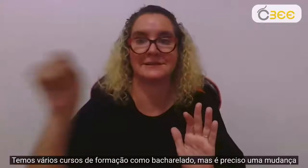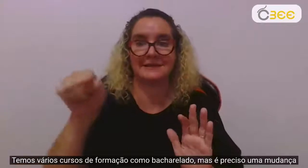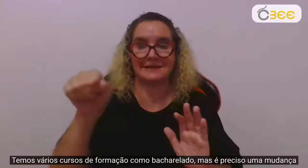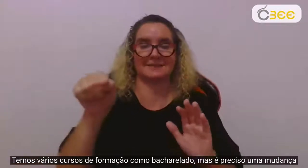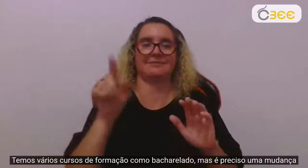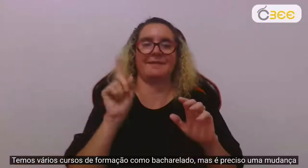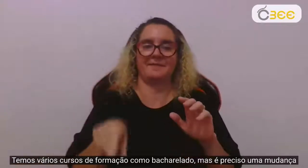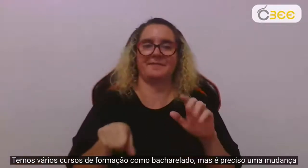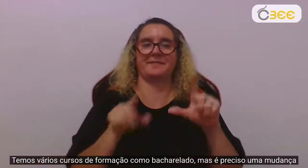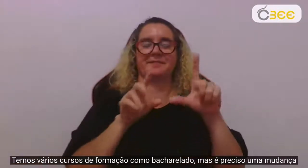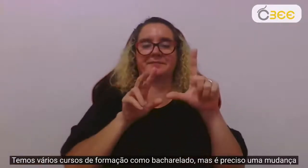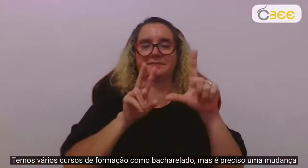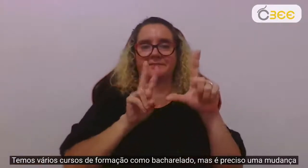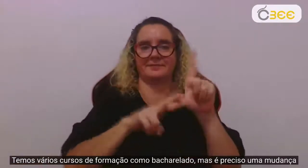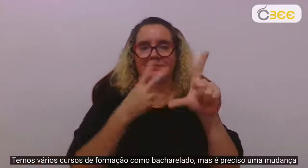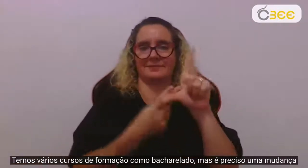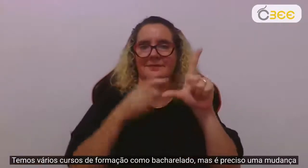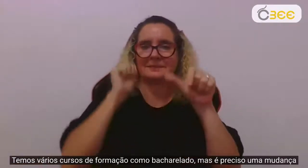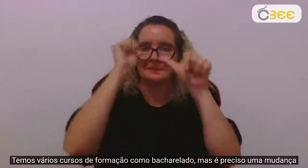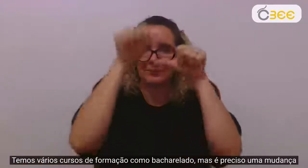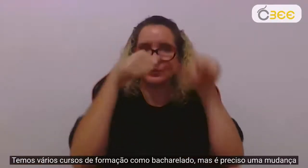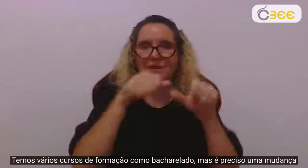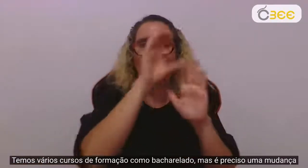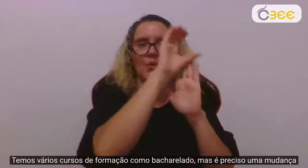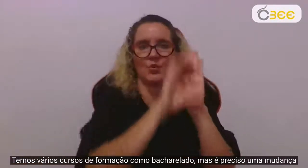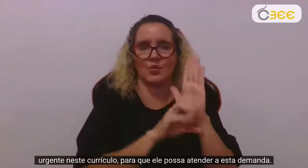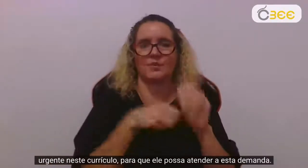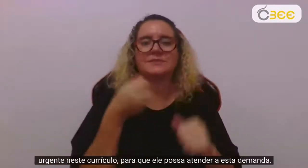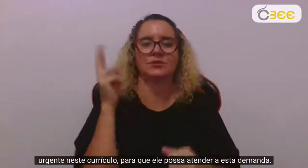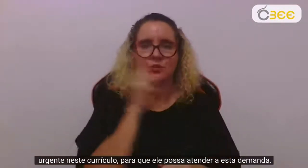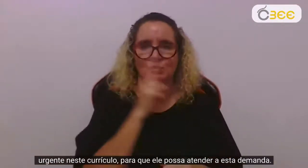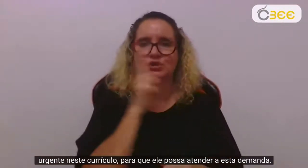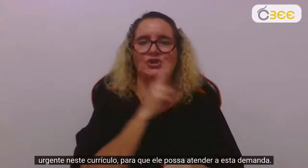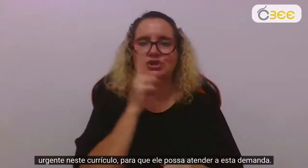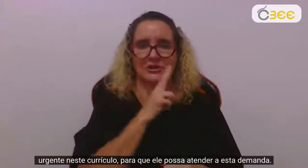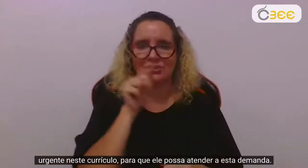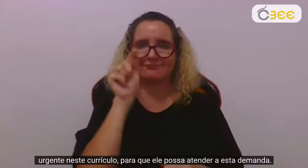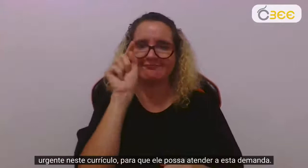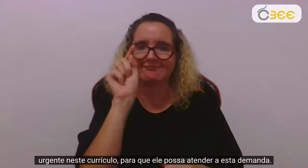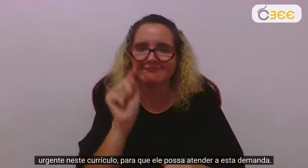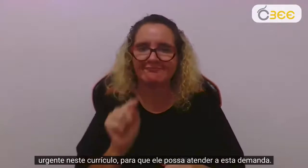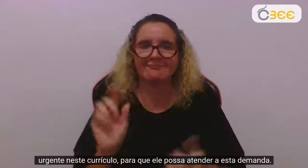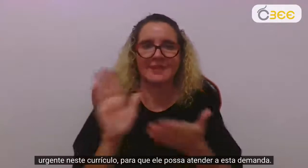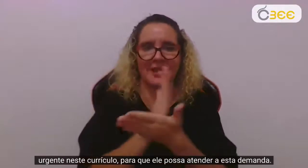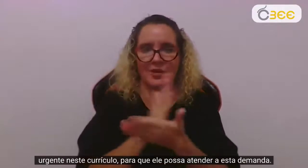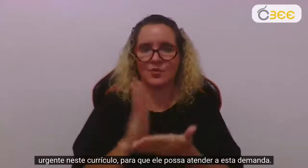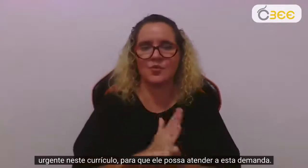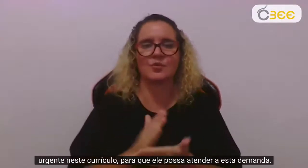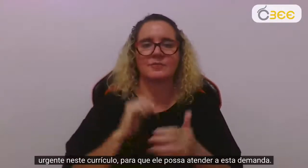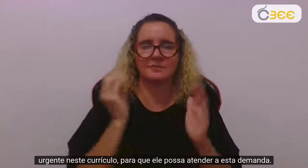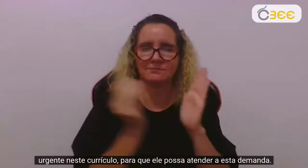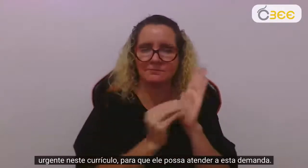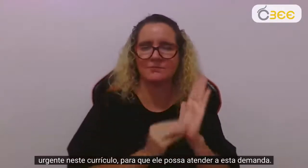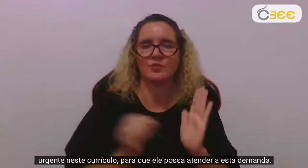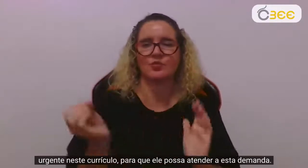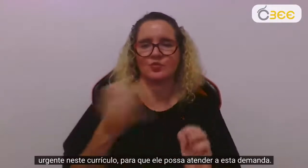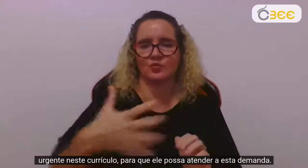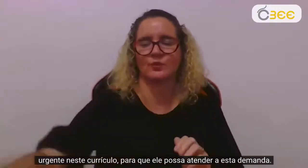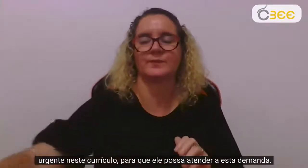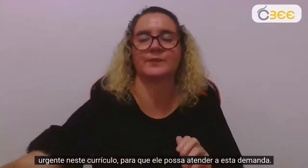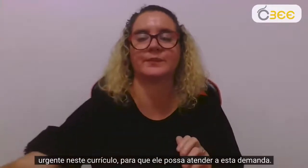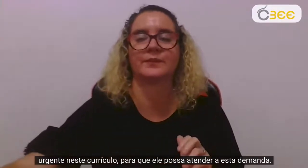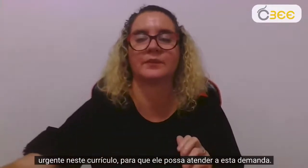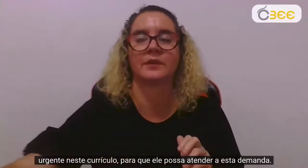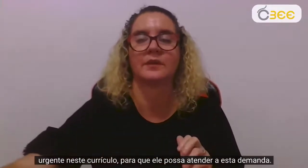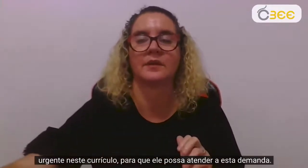Temos vários cursos de formação, como o bacharelado, mas é preciso uma mudança urgente neste currículo, para que ele